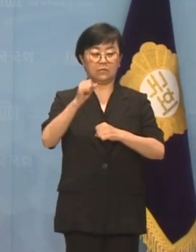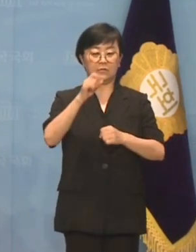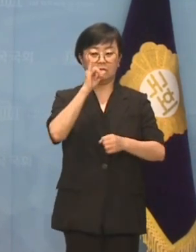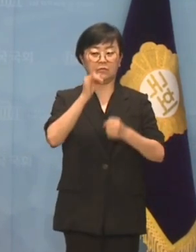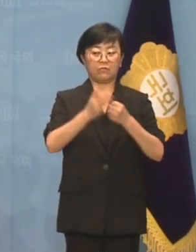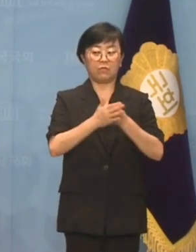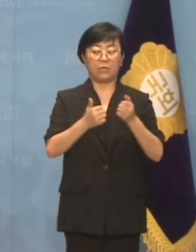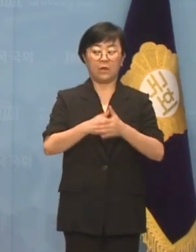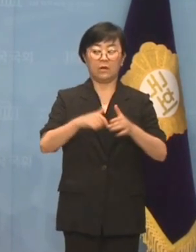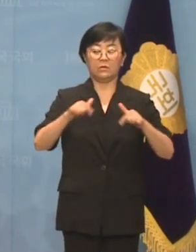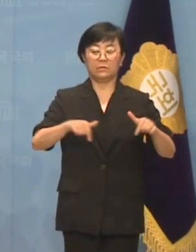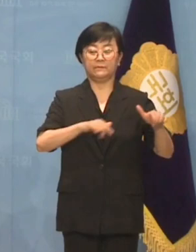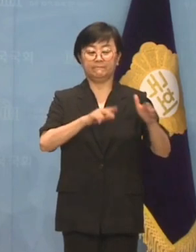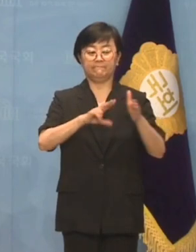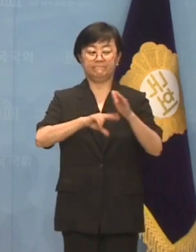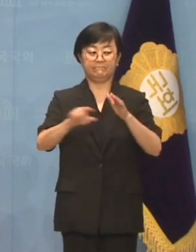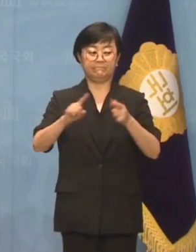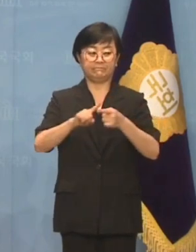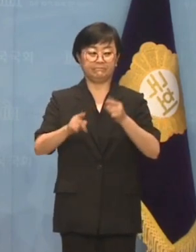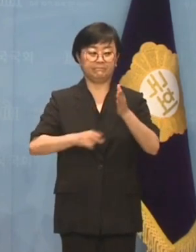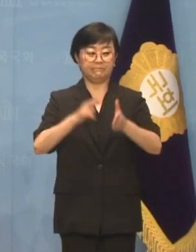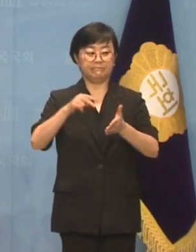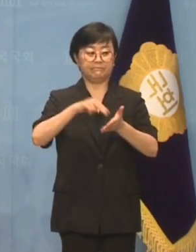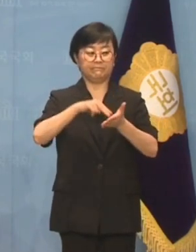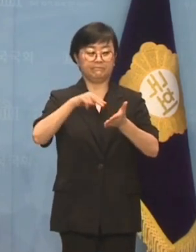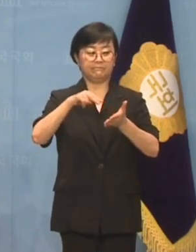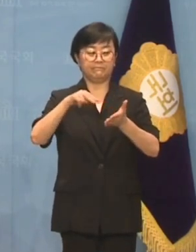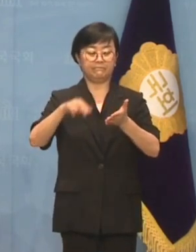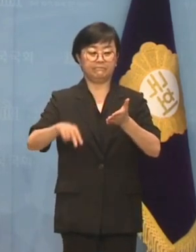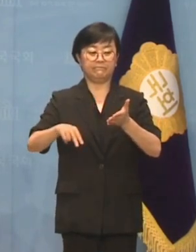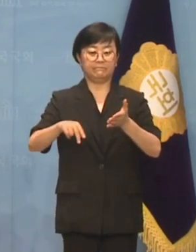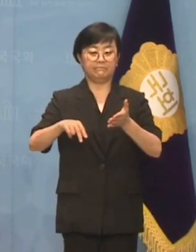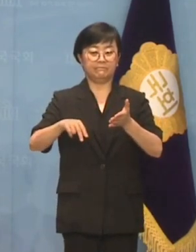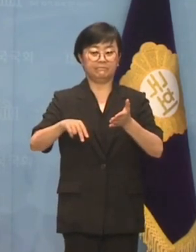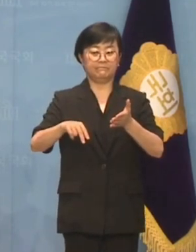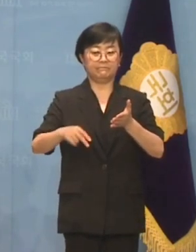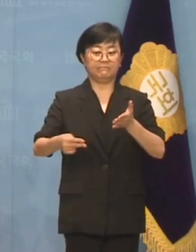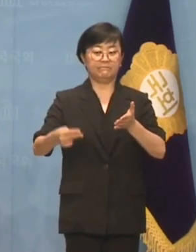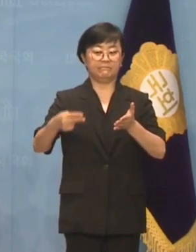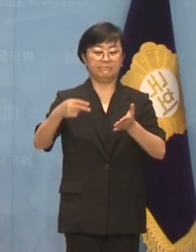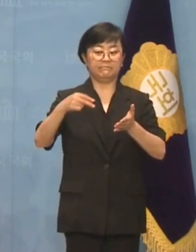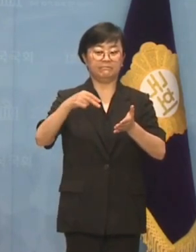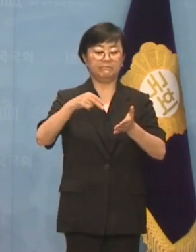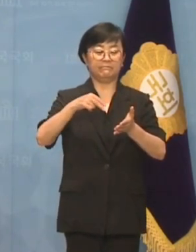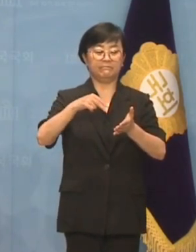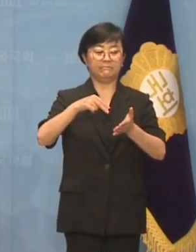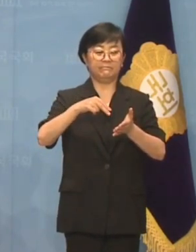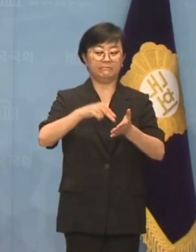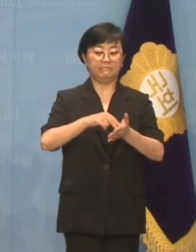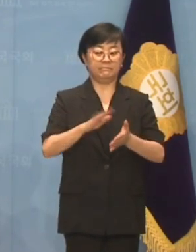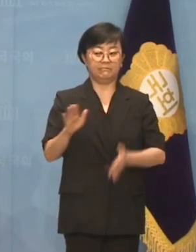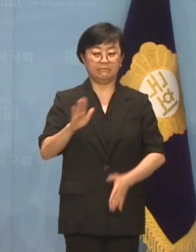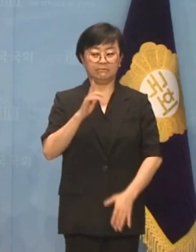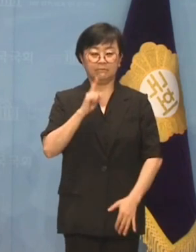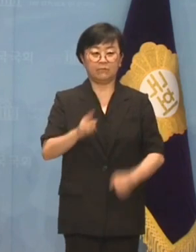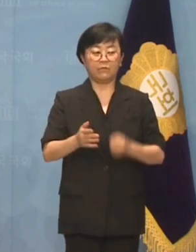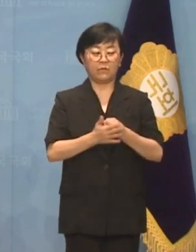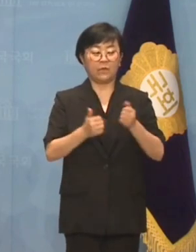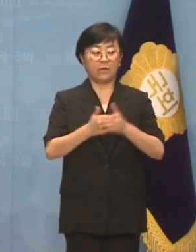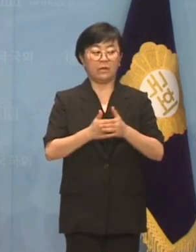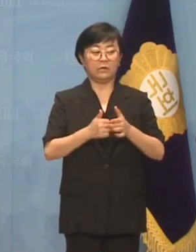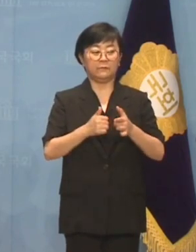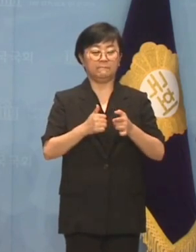것처럼 서해선 대곡 소사 열차에서도 구둣발을 앉지는 않았길 바랍니다.